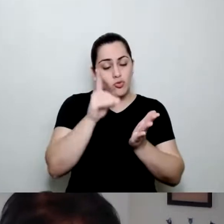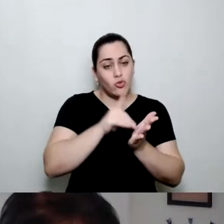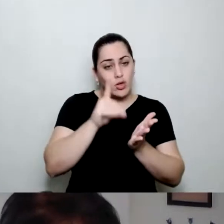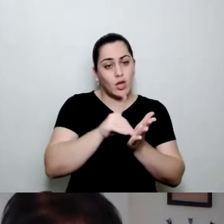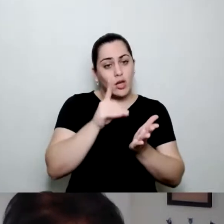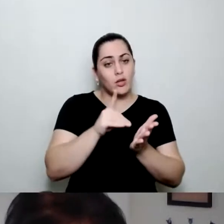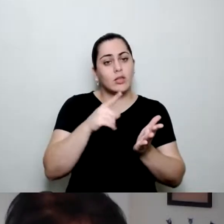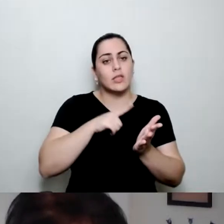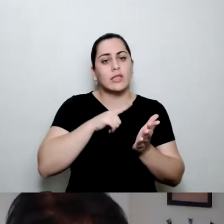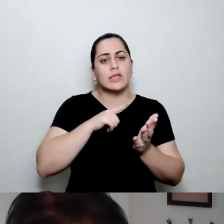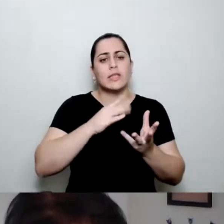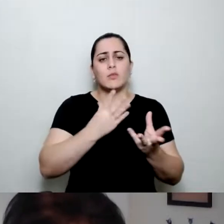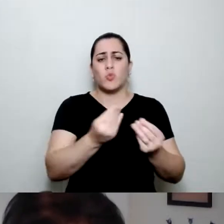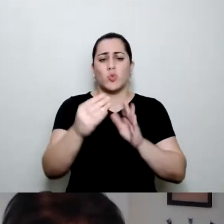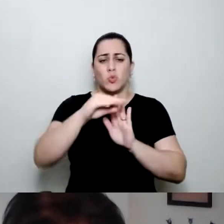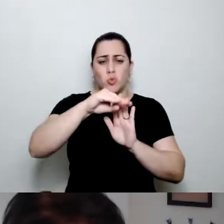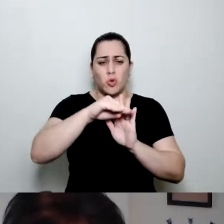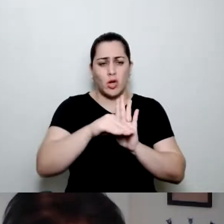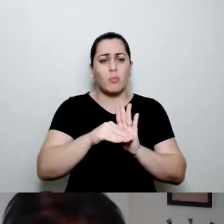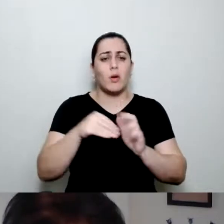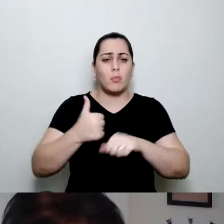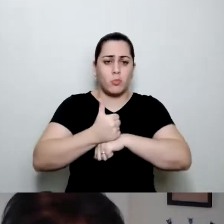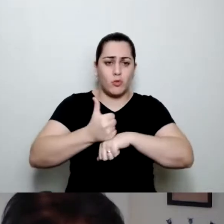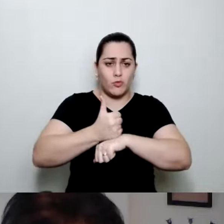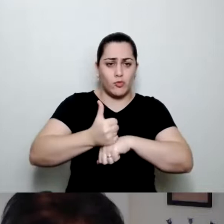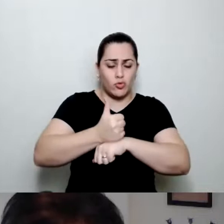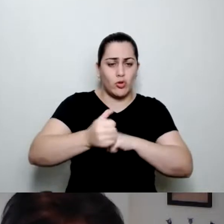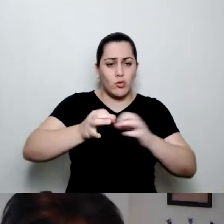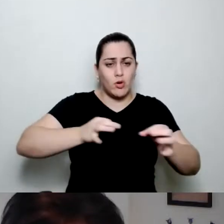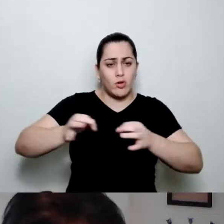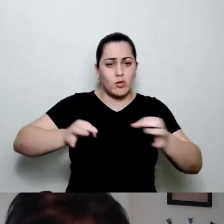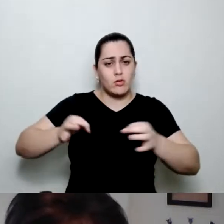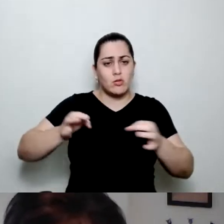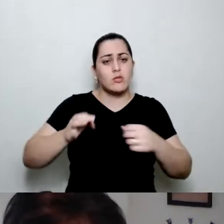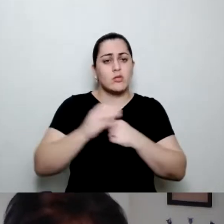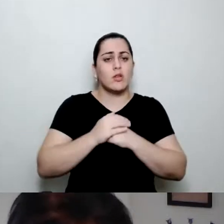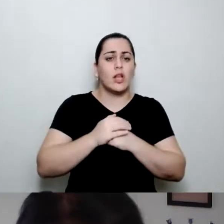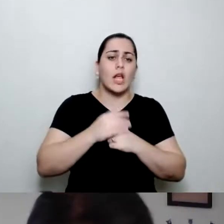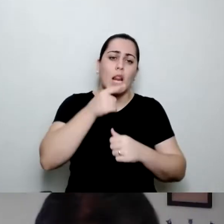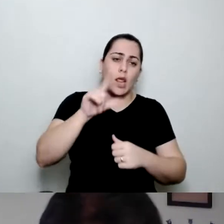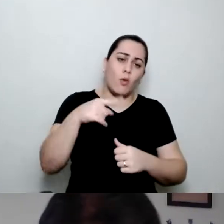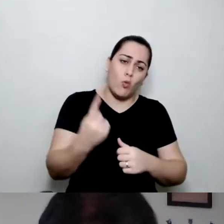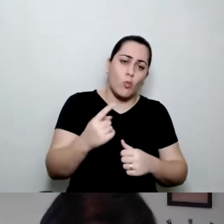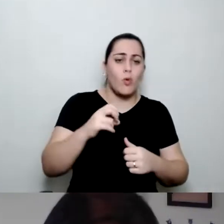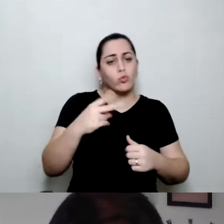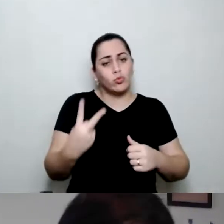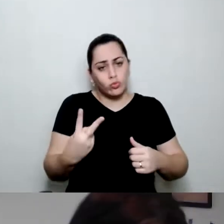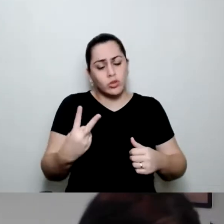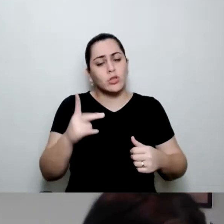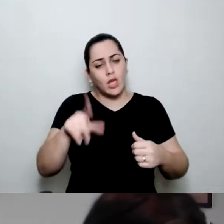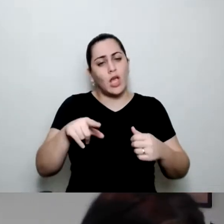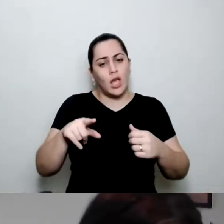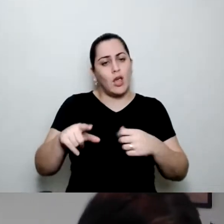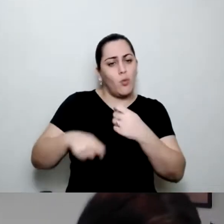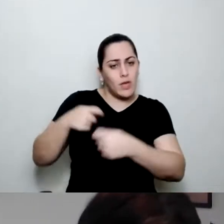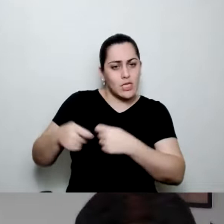um montão de programas muito profissionais para a elaboração de dicionários monolíngues e bilíngues, que são comerciais. E